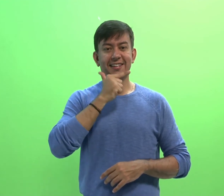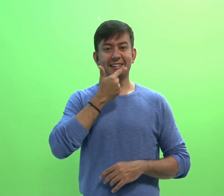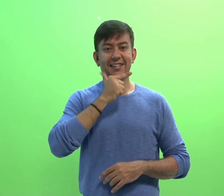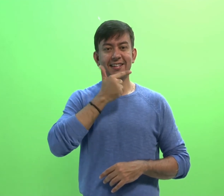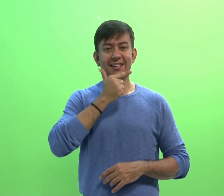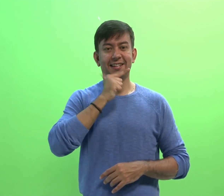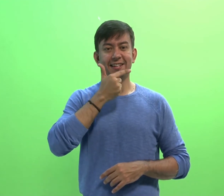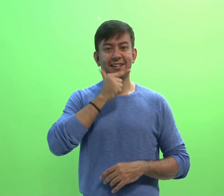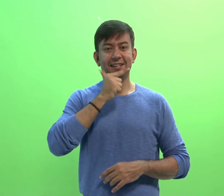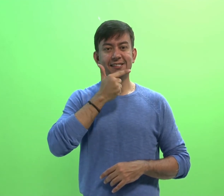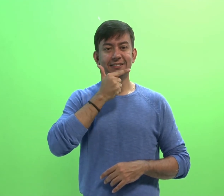Sorrir.